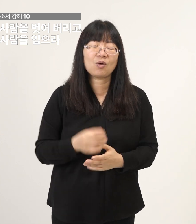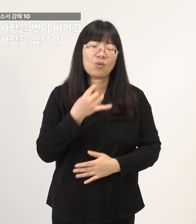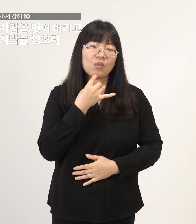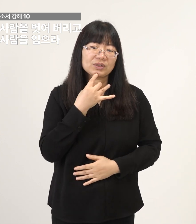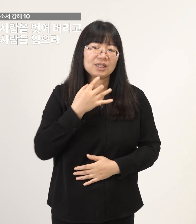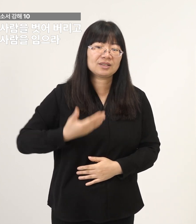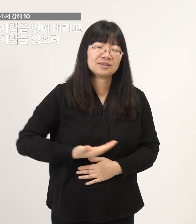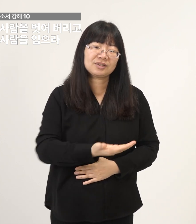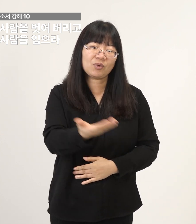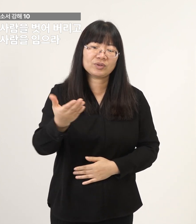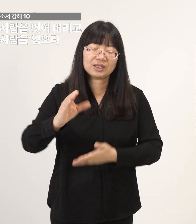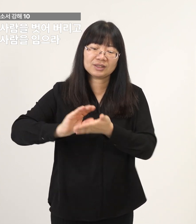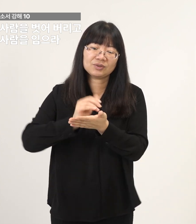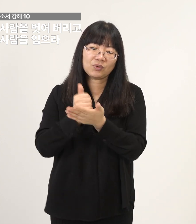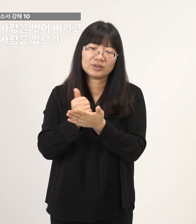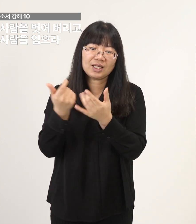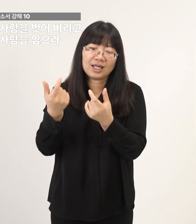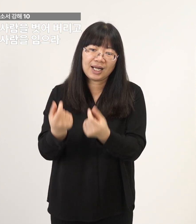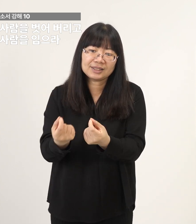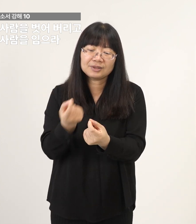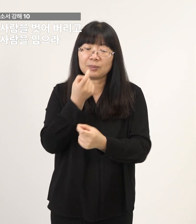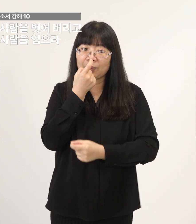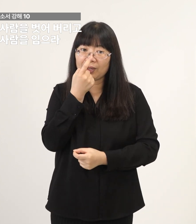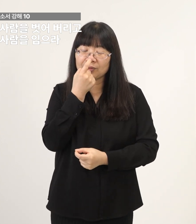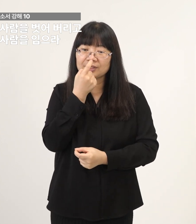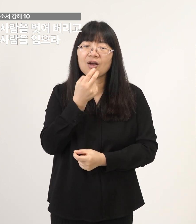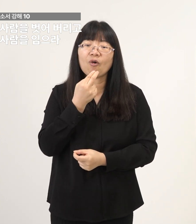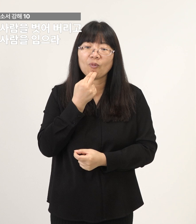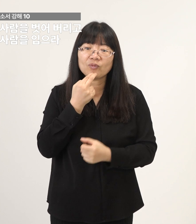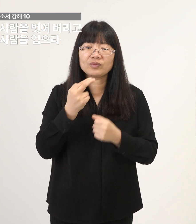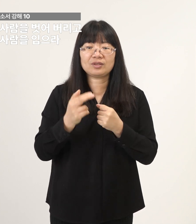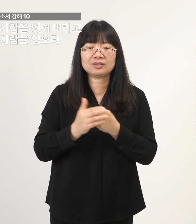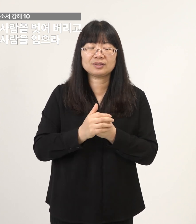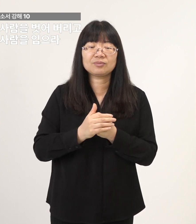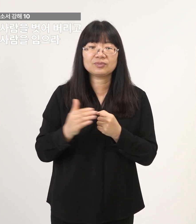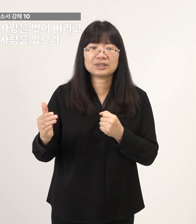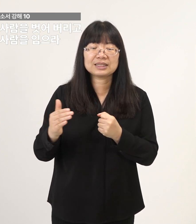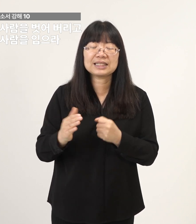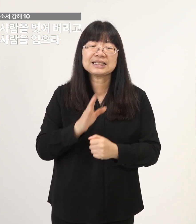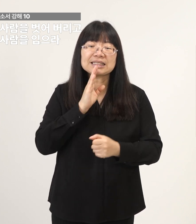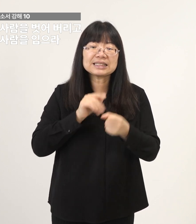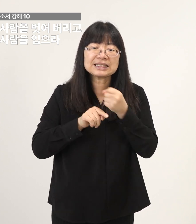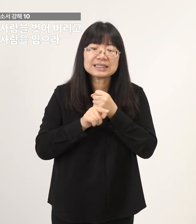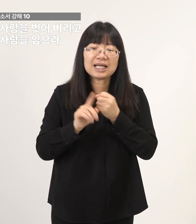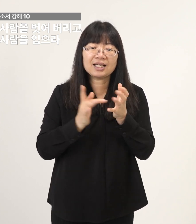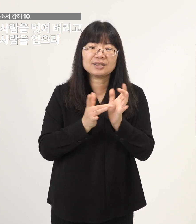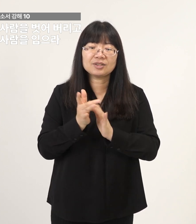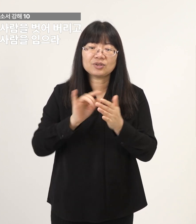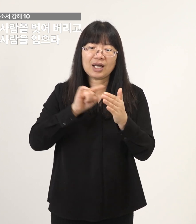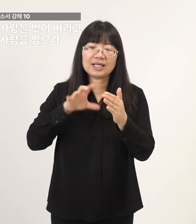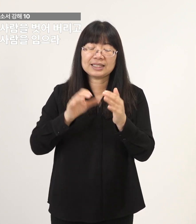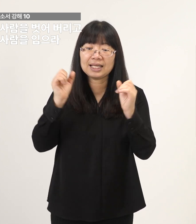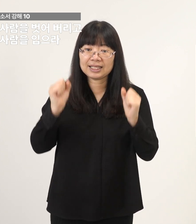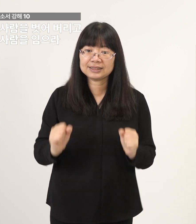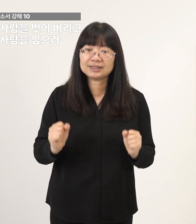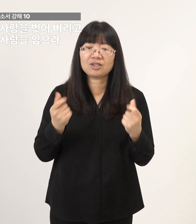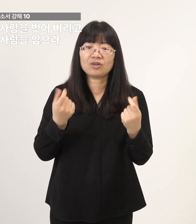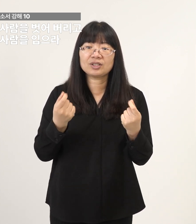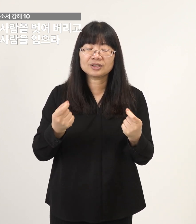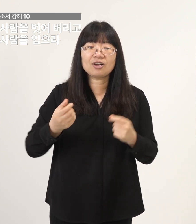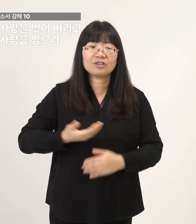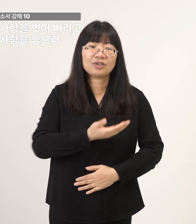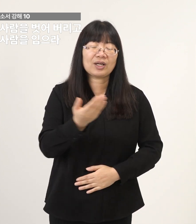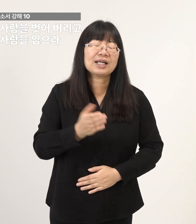오직 너희는 그리스도를 그같이 배우지 아니하였느니라. 진리가 예수 안에 있는 것 같이